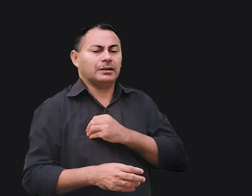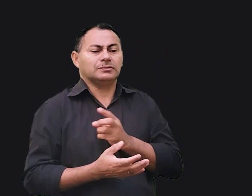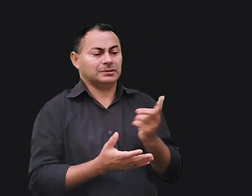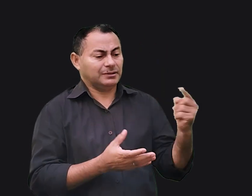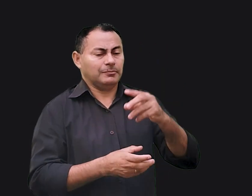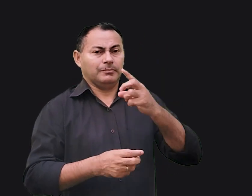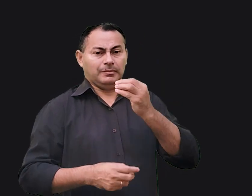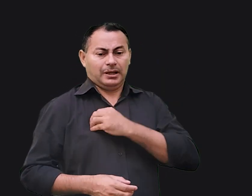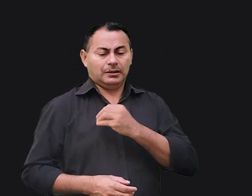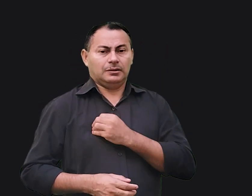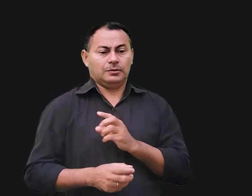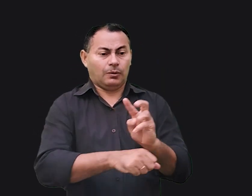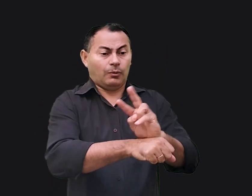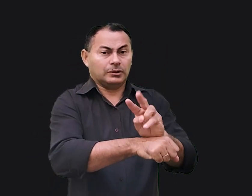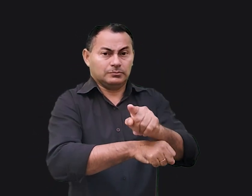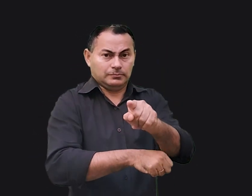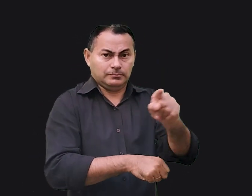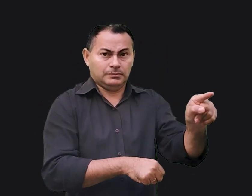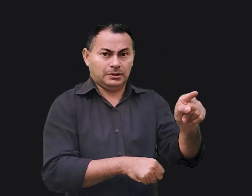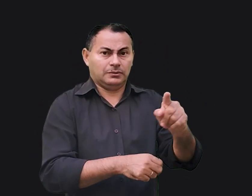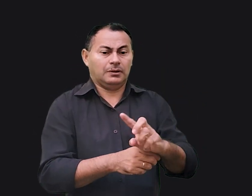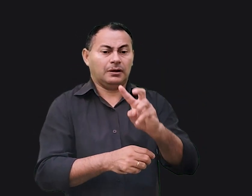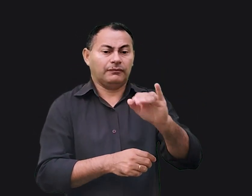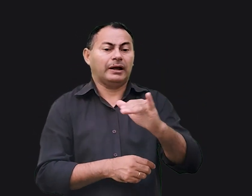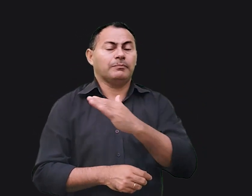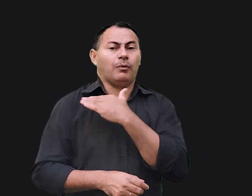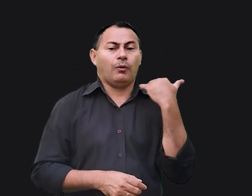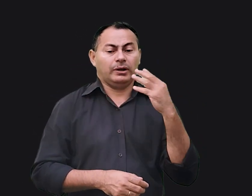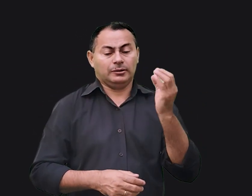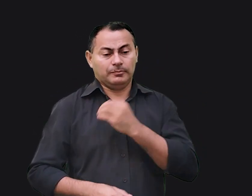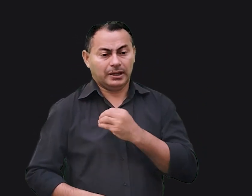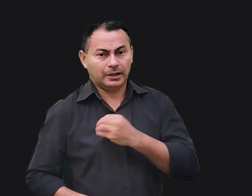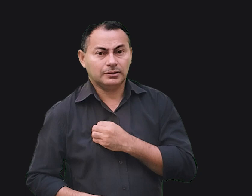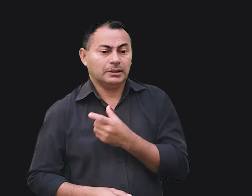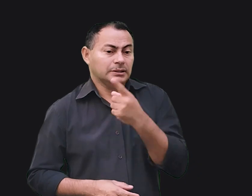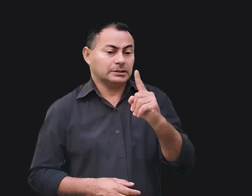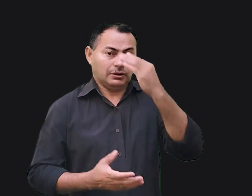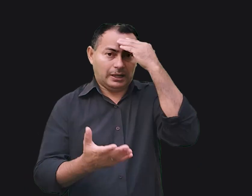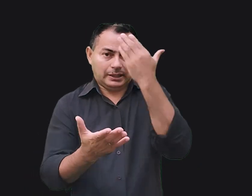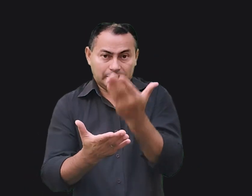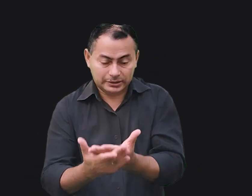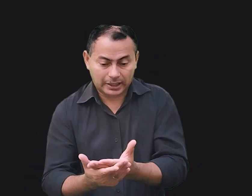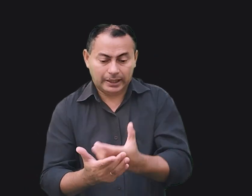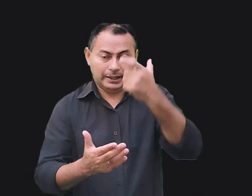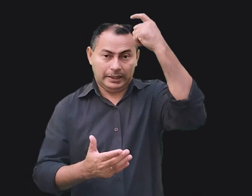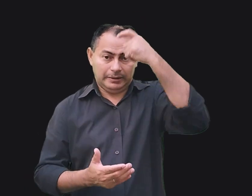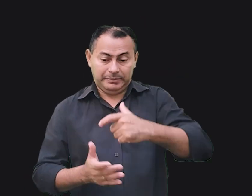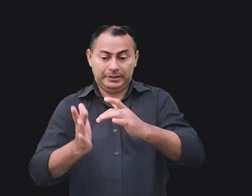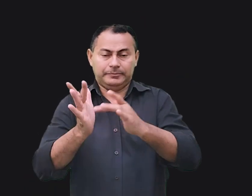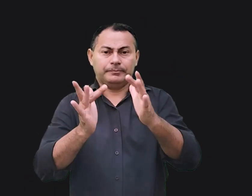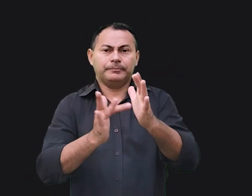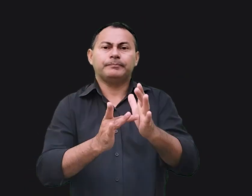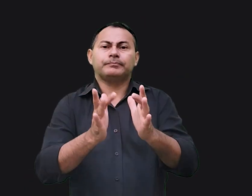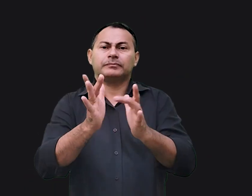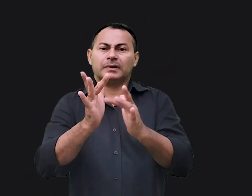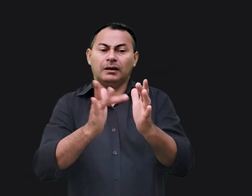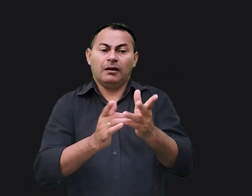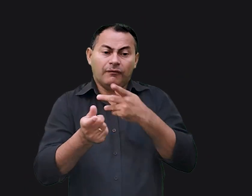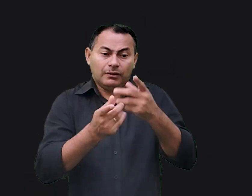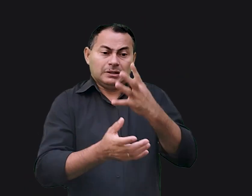pecado. O pecado controla vocês e vocês vão morrer no pecado se não crerem em mim. Jesus falou duro com